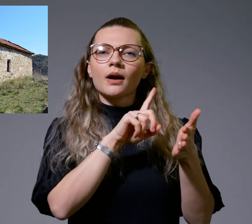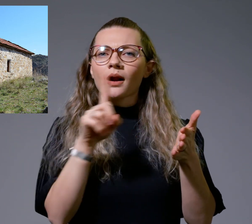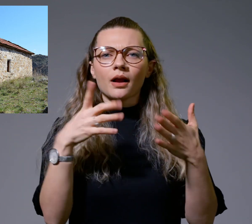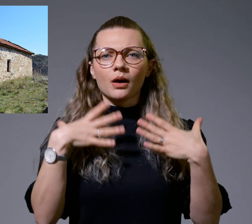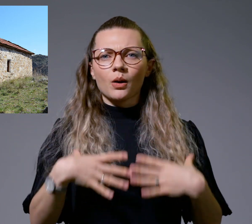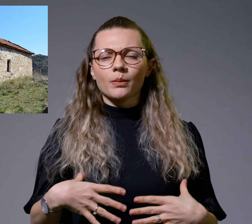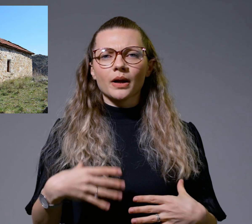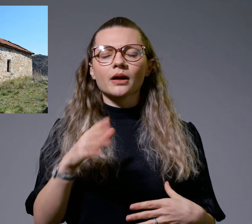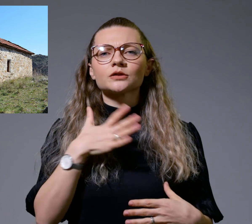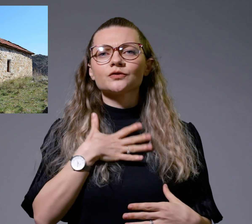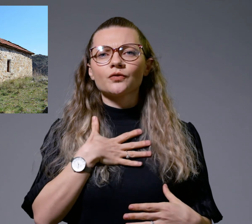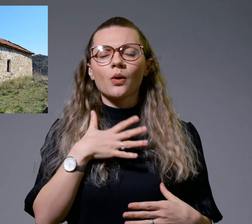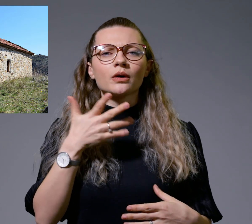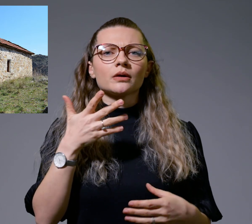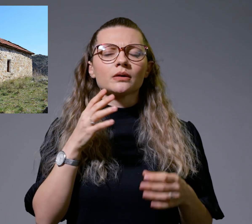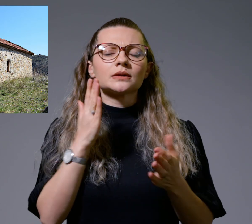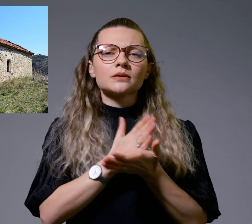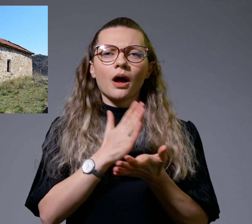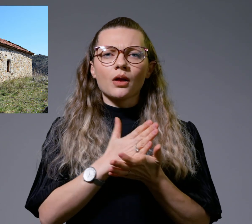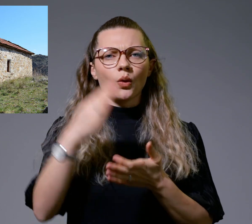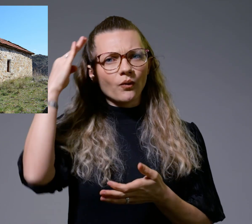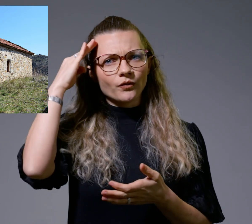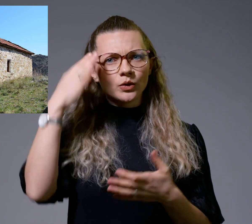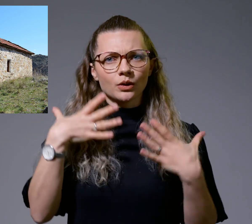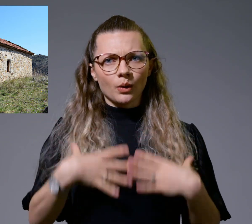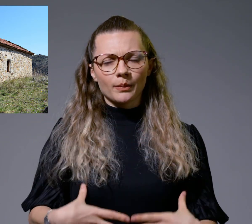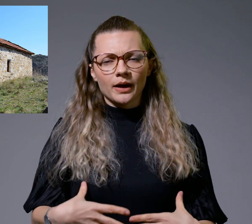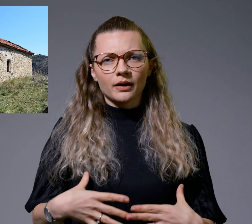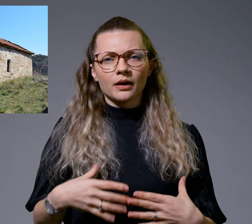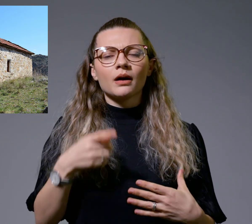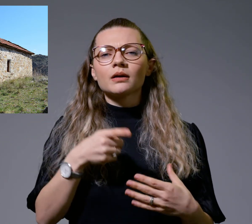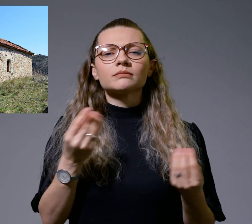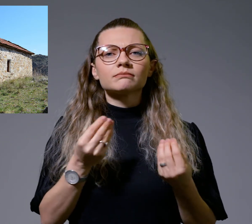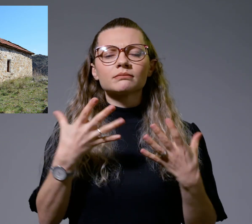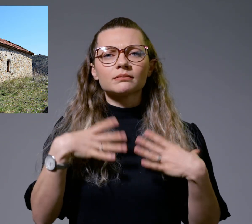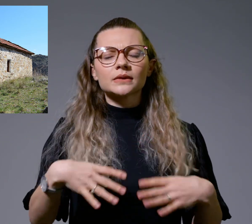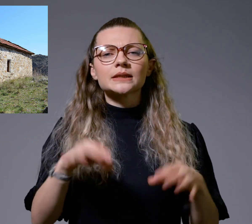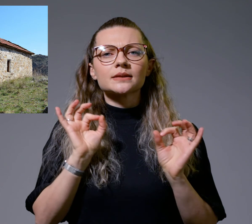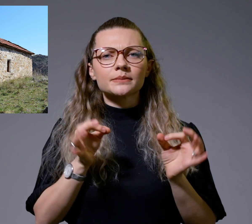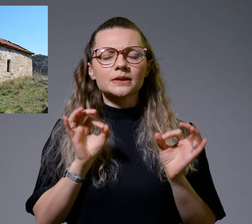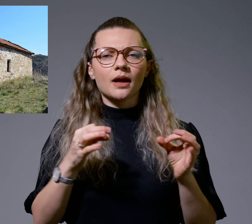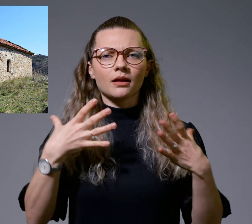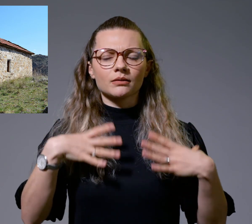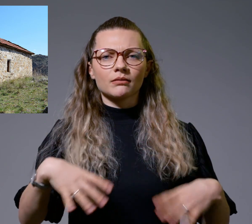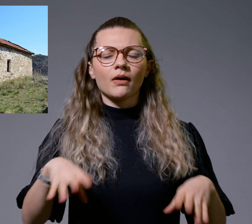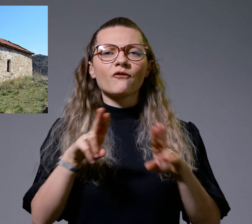во своите вообичаени војнички облеки, туку во свечени, велмошки